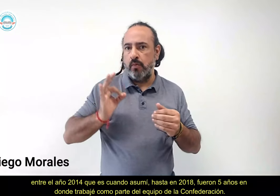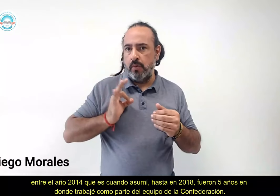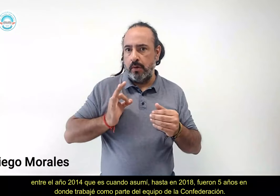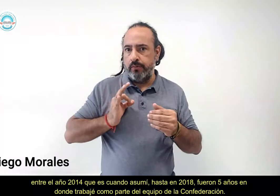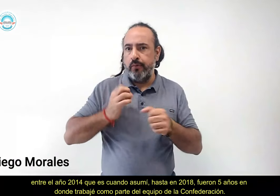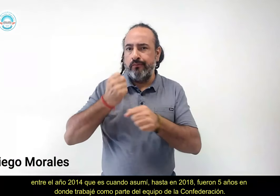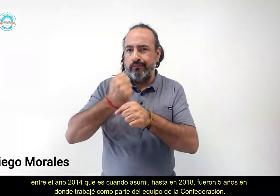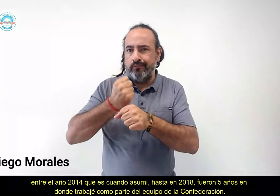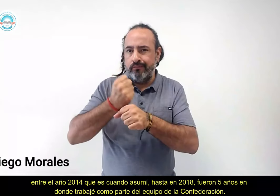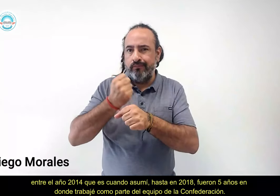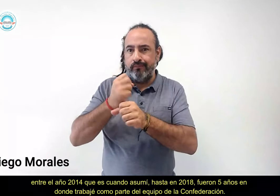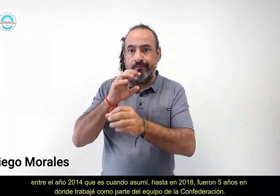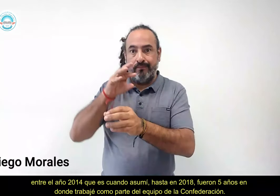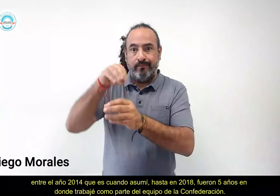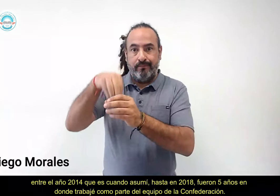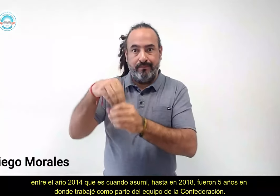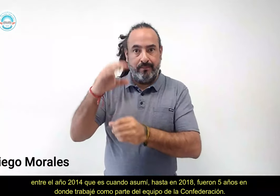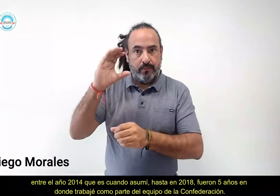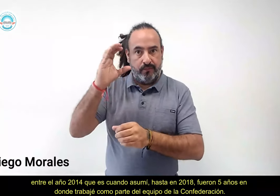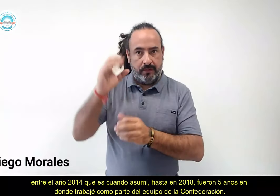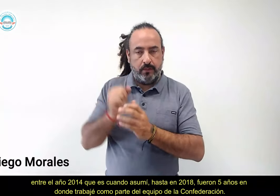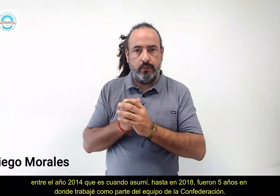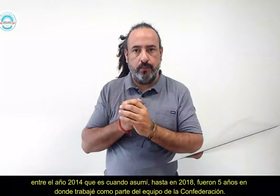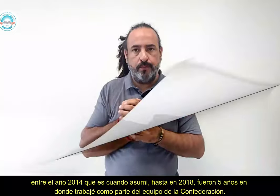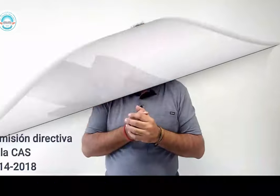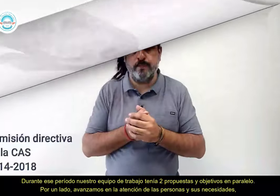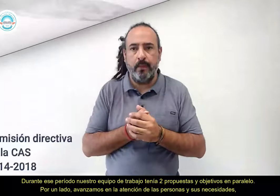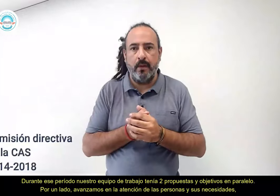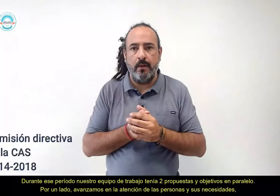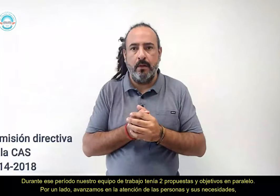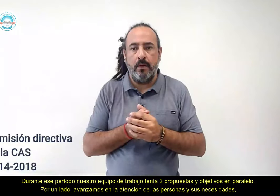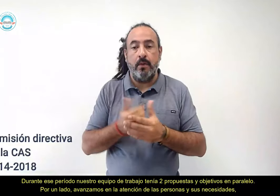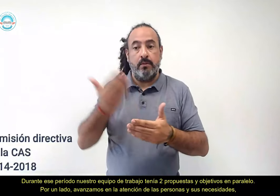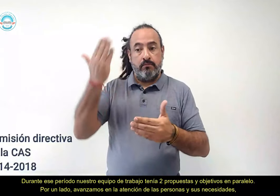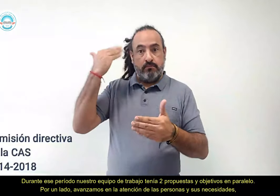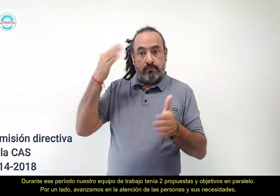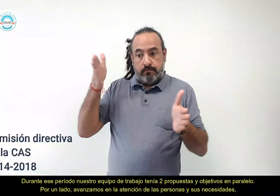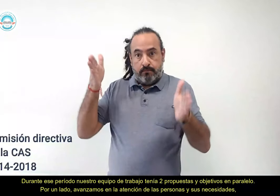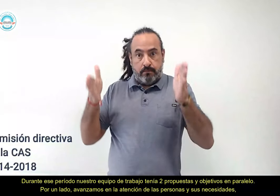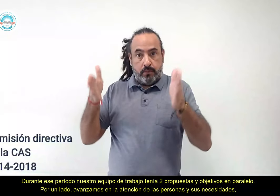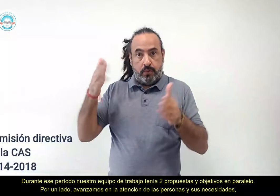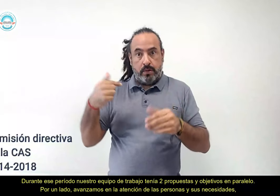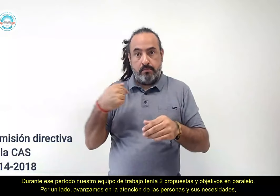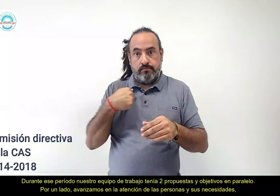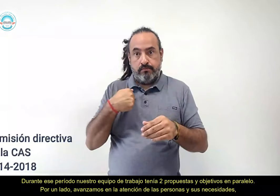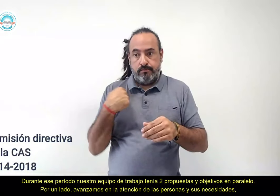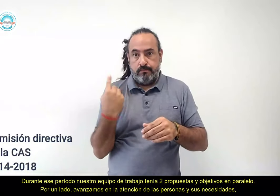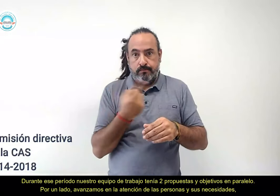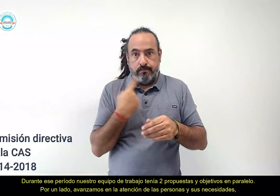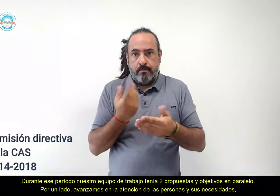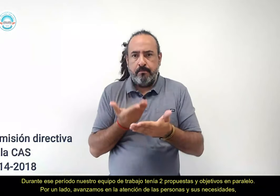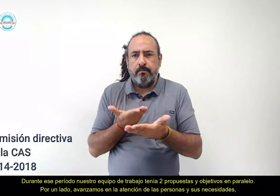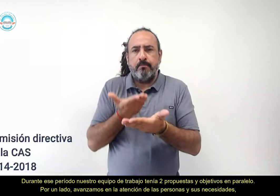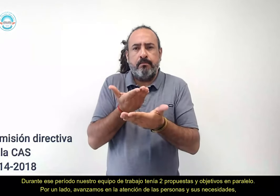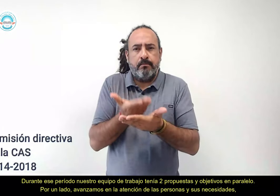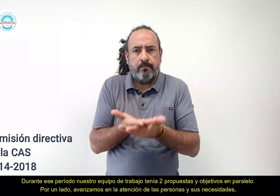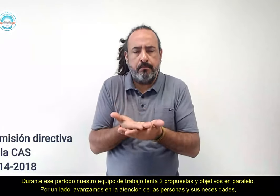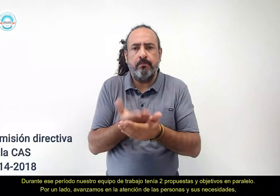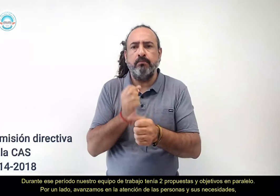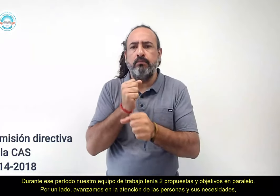donde trabajé como parte del equipo de la Confederación. Durante ese periodo, nuestro equipo de trabajo tenía